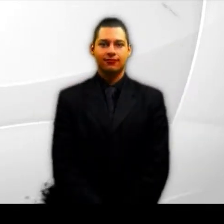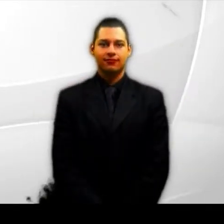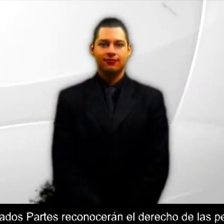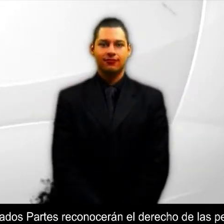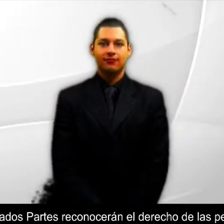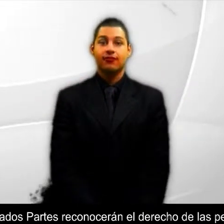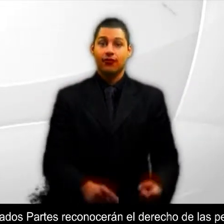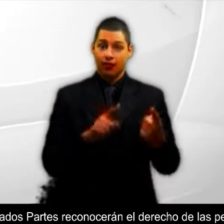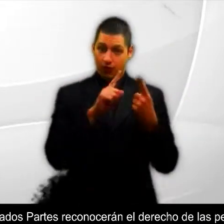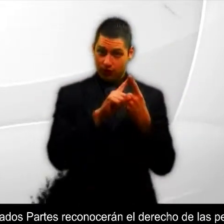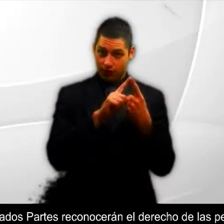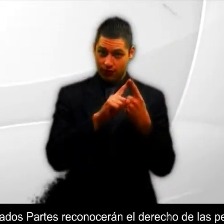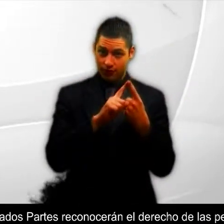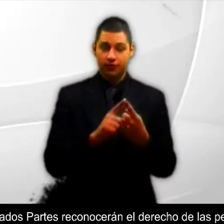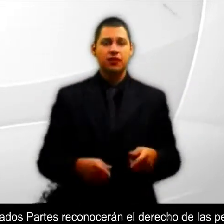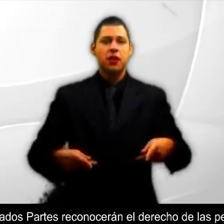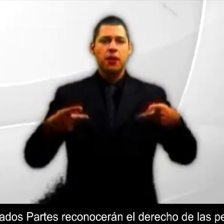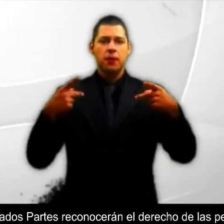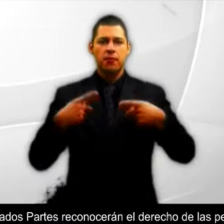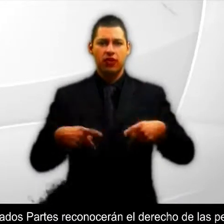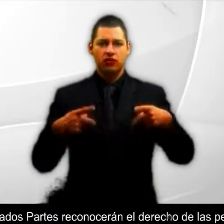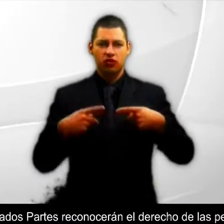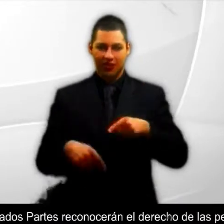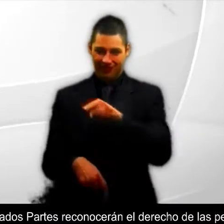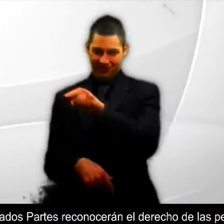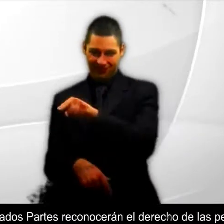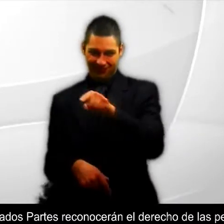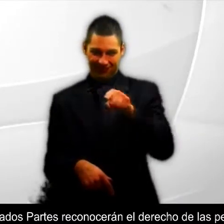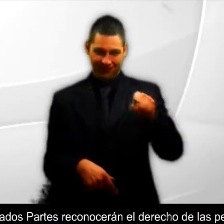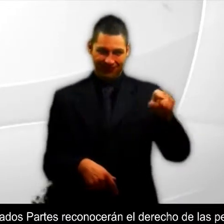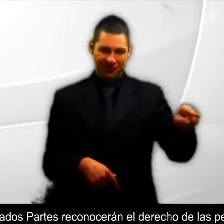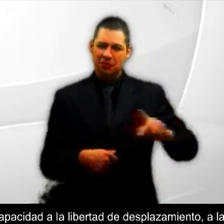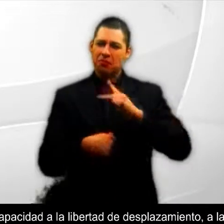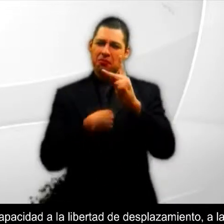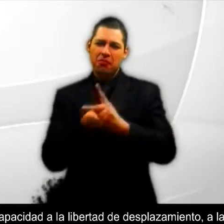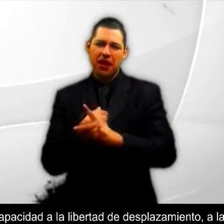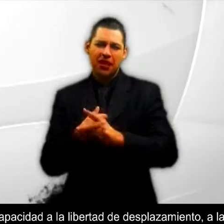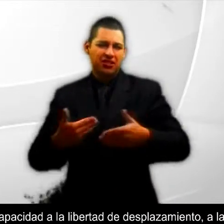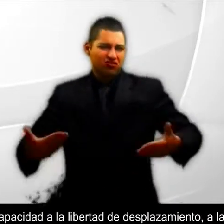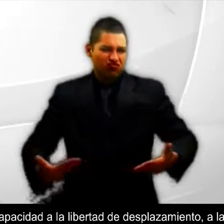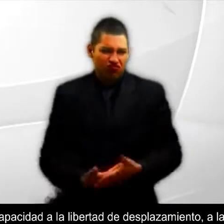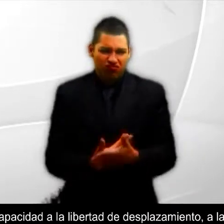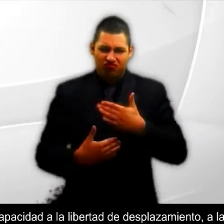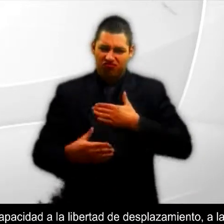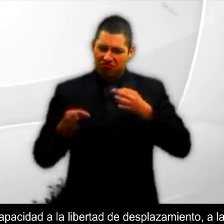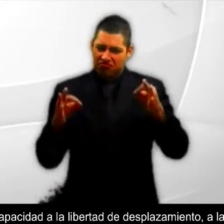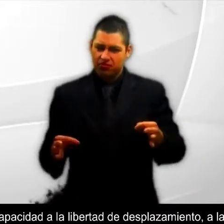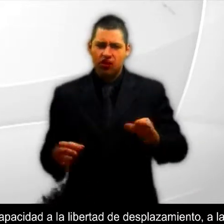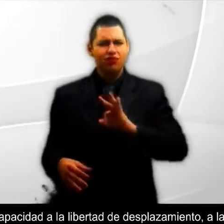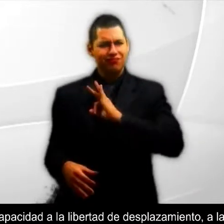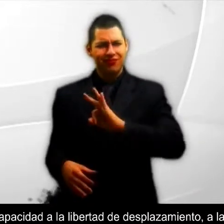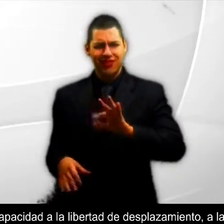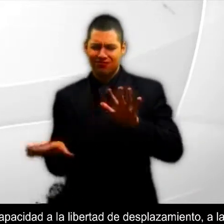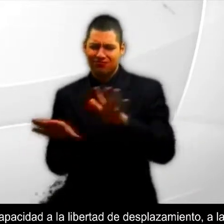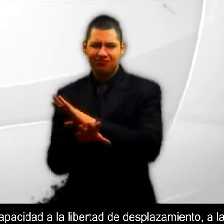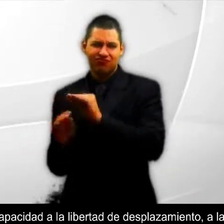1. Los Estados Partes reconocerán el derecho de las personas con discapacidad a la libertad de desplazamiento, a la